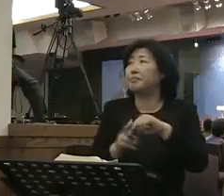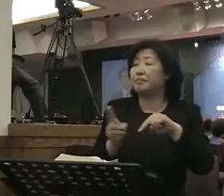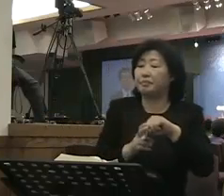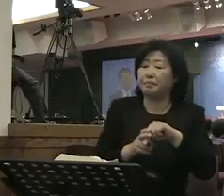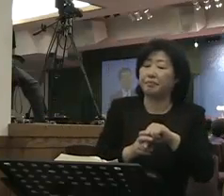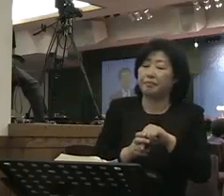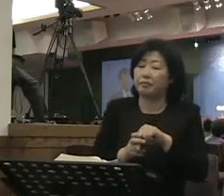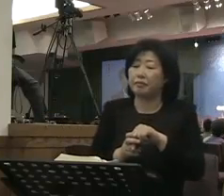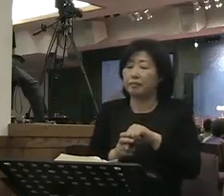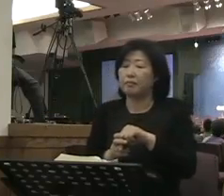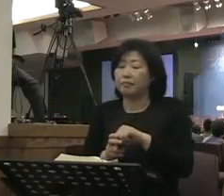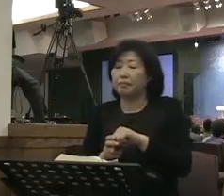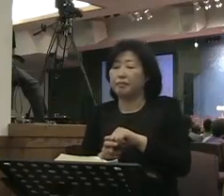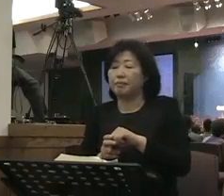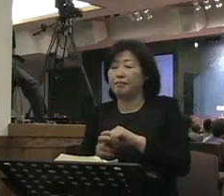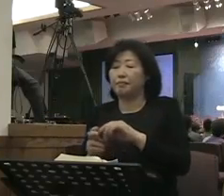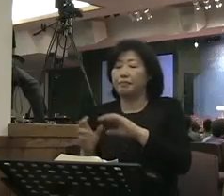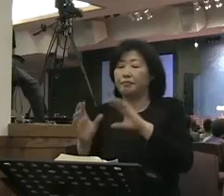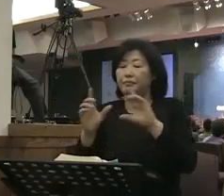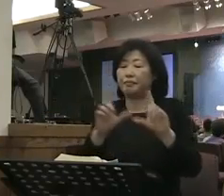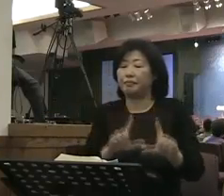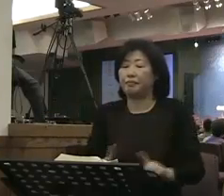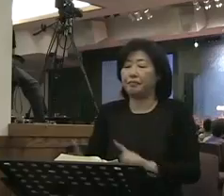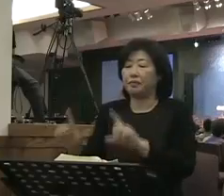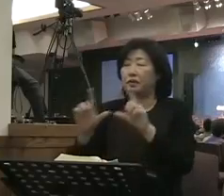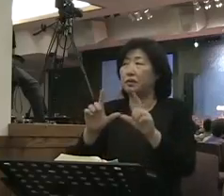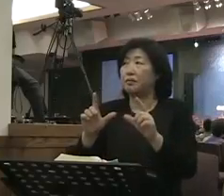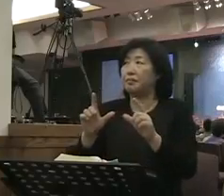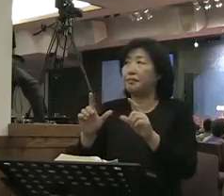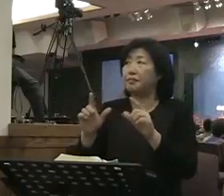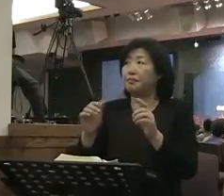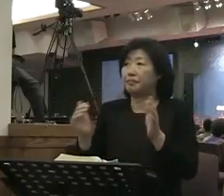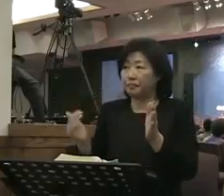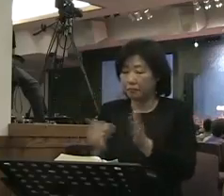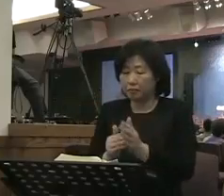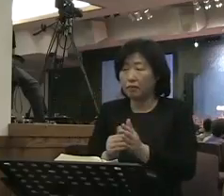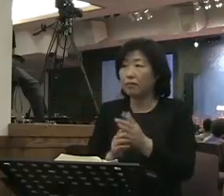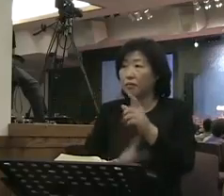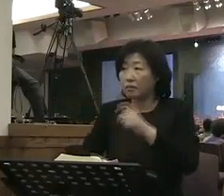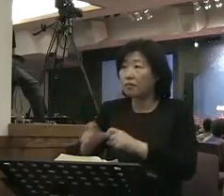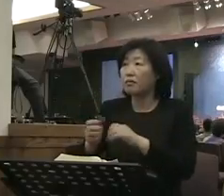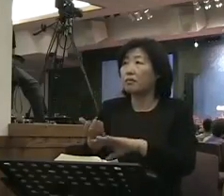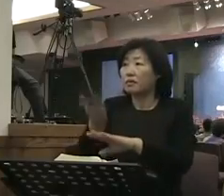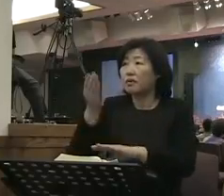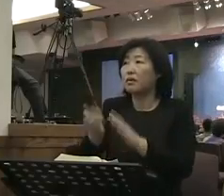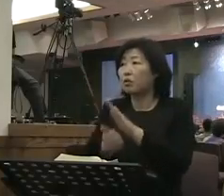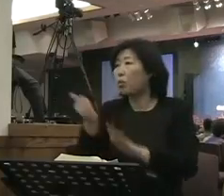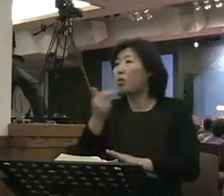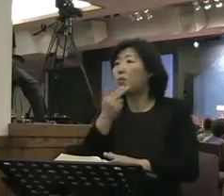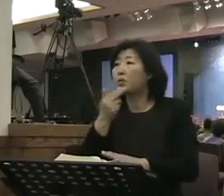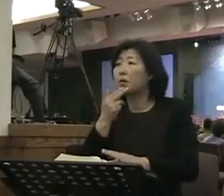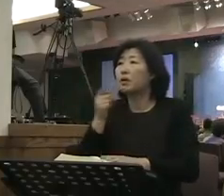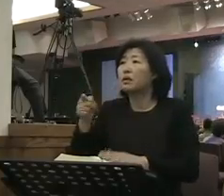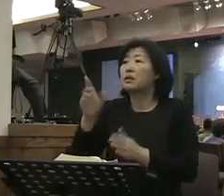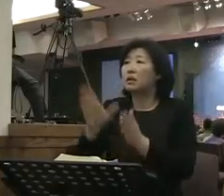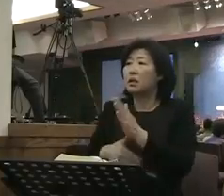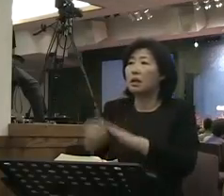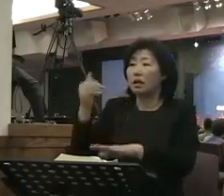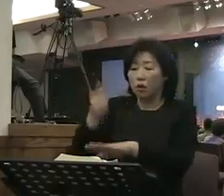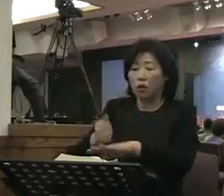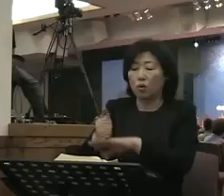심한 세월을 보냈던 것입니다. 더 이상 소망이 없다고 그는 그때 결론을